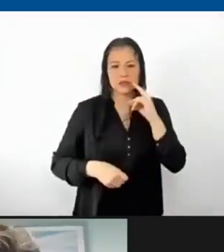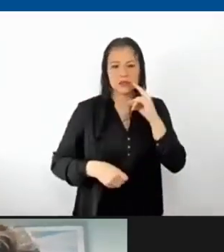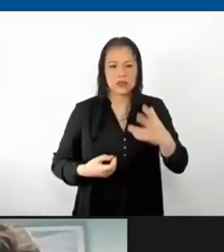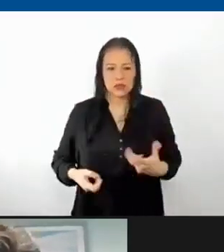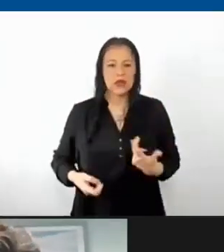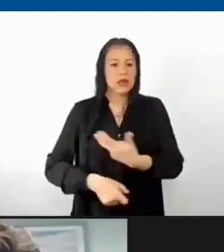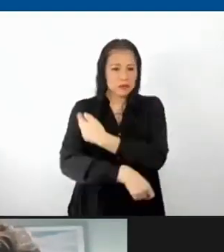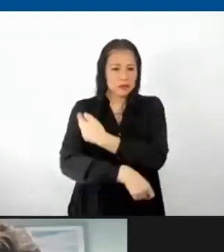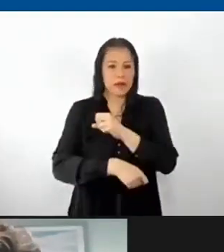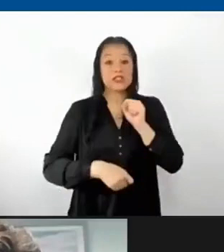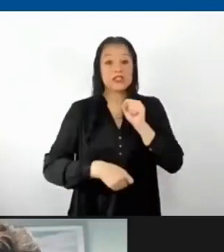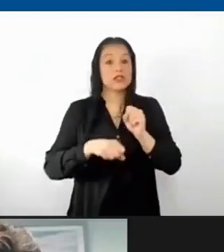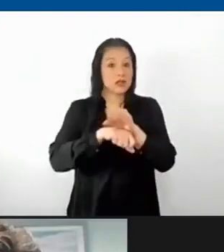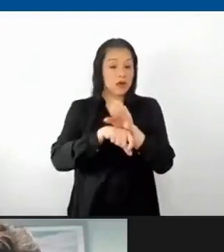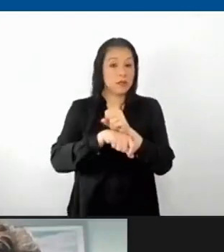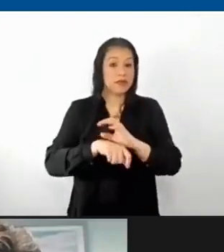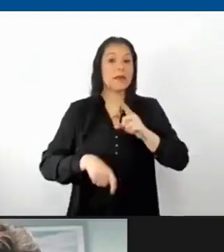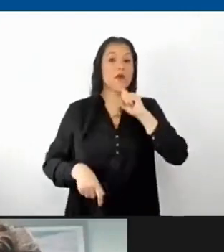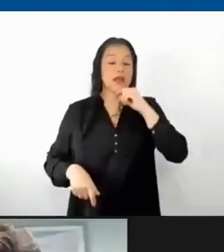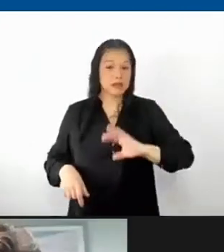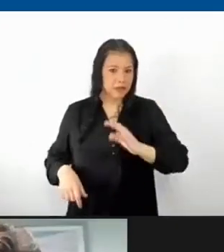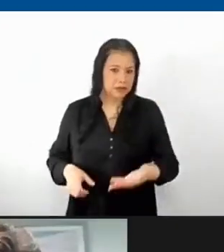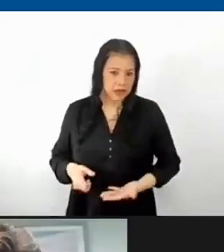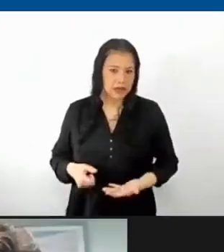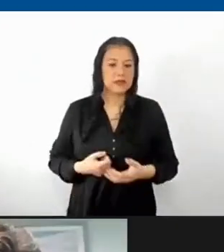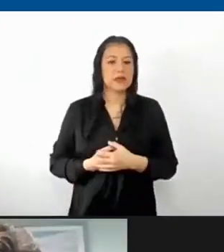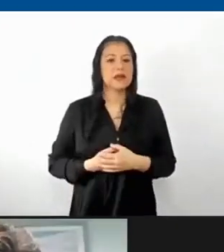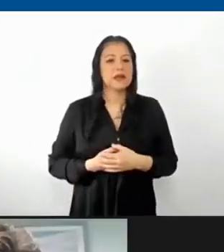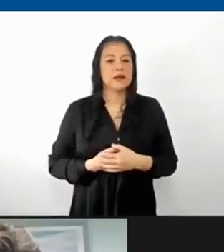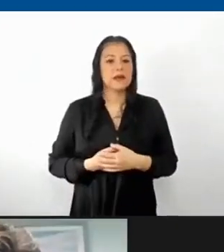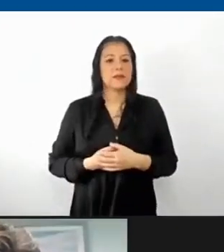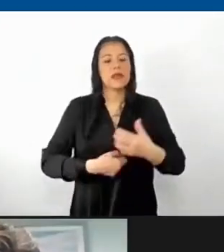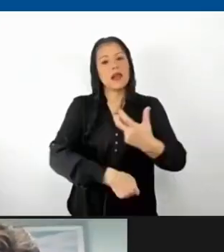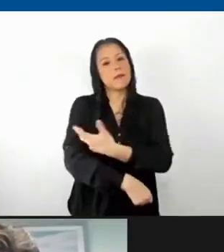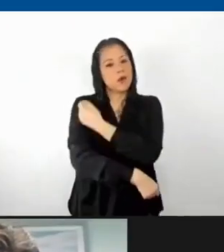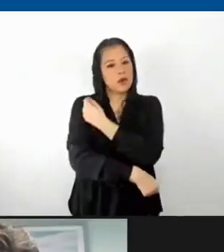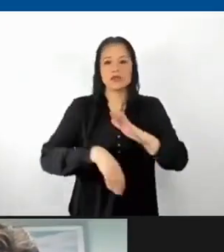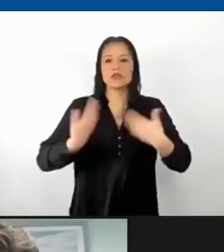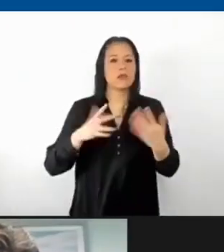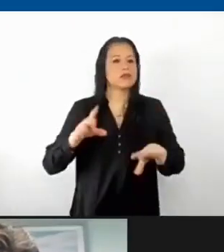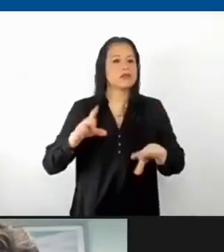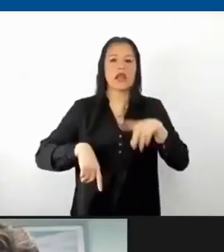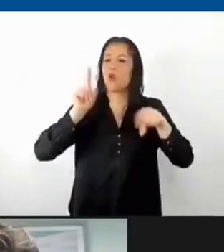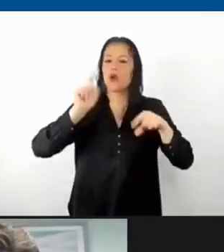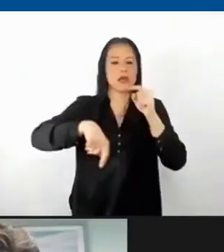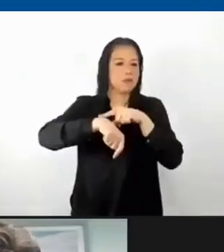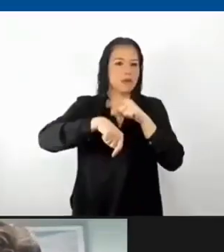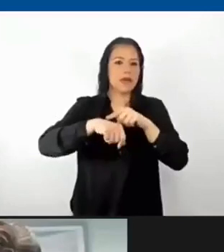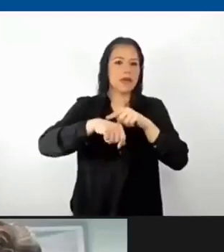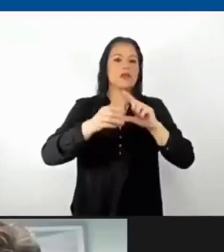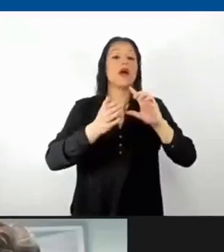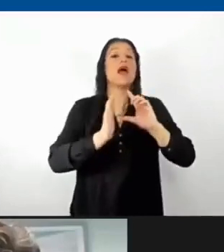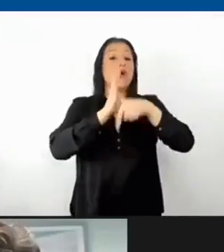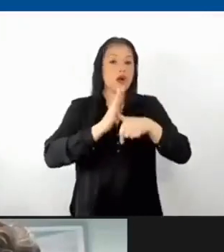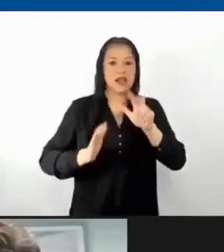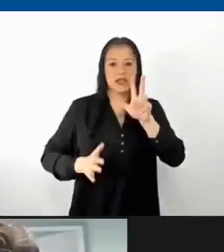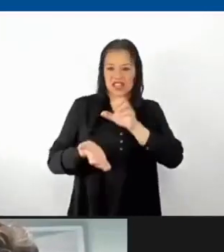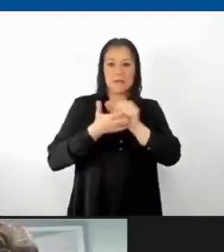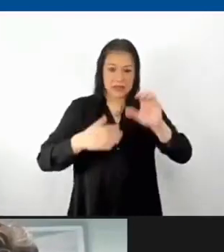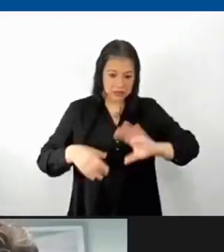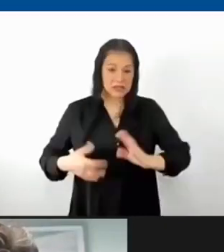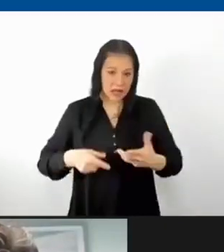gestantes. Se ha hecho y la vacunación se puede hacer en cualquier momento después del tercer mes de embarazo. Y lo que